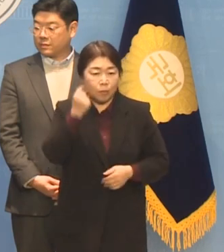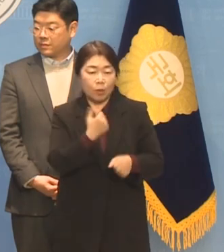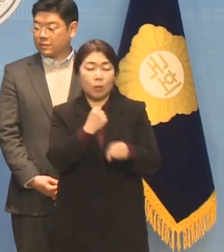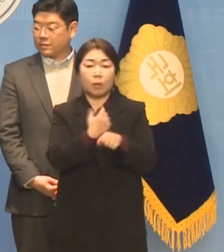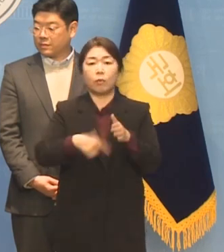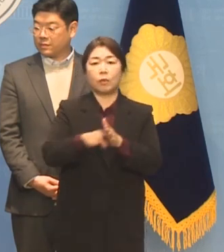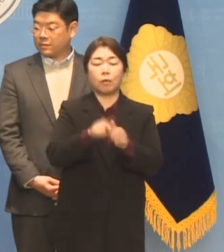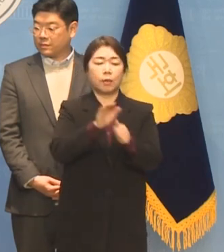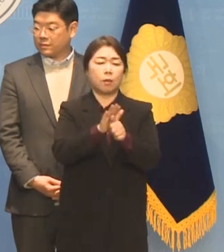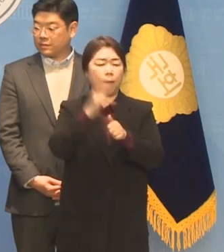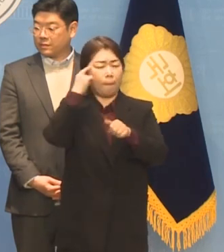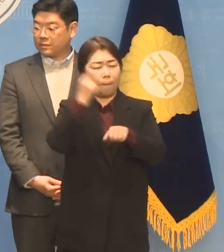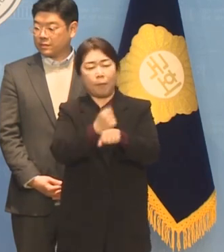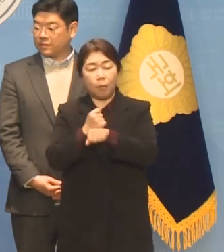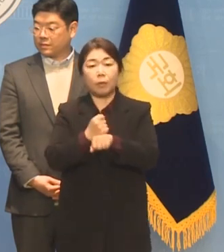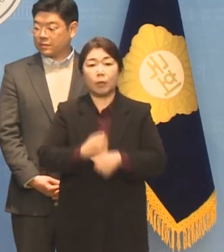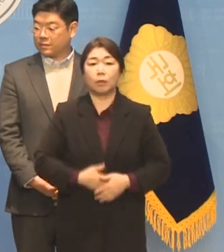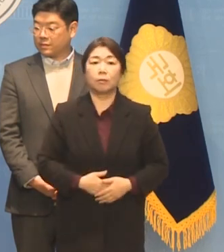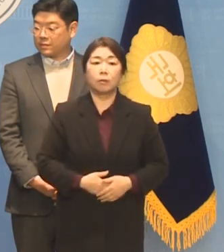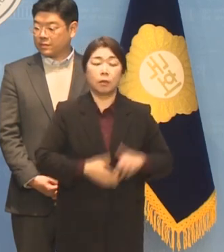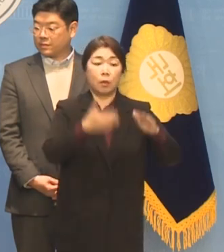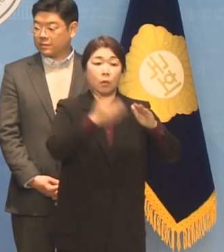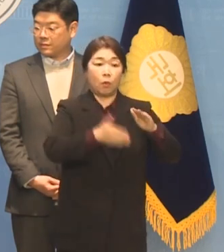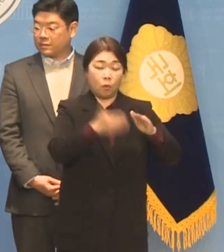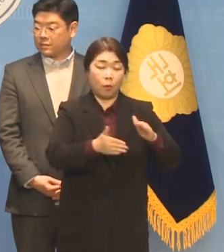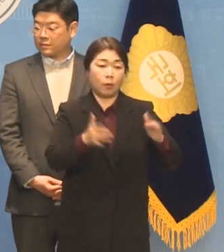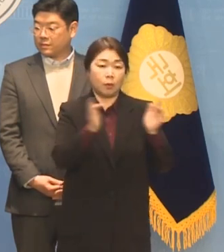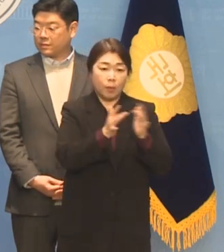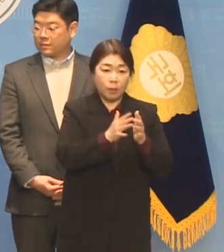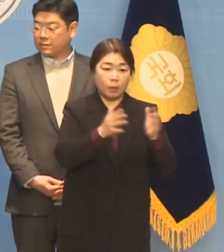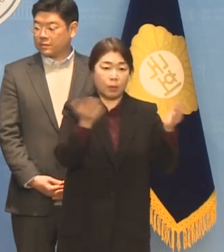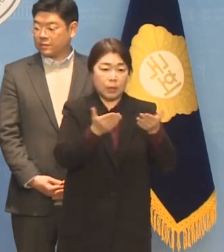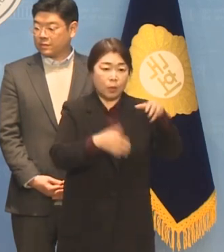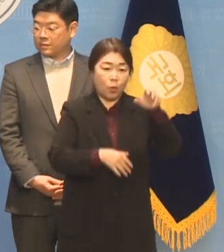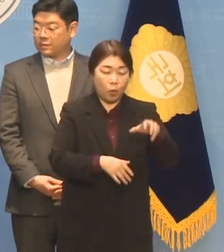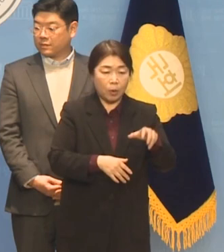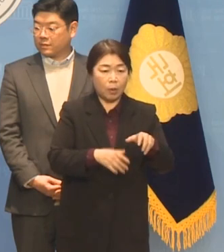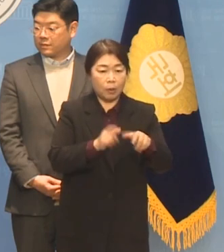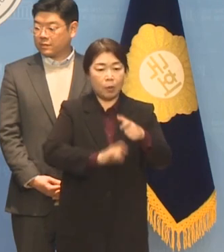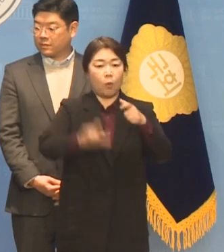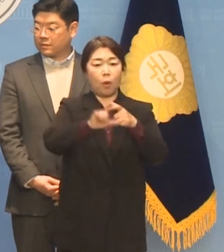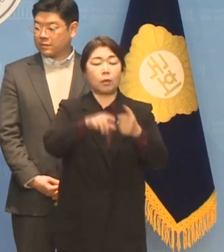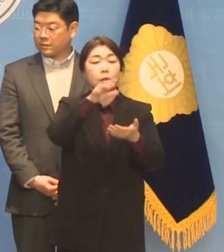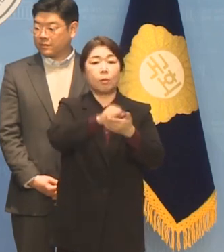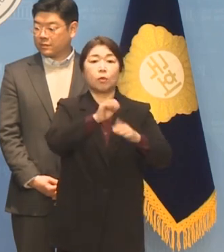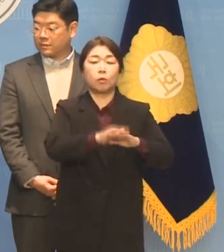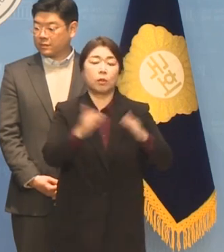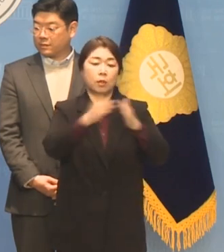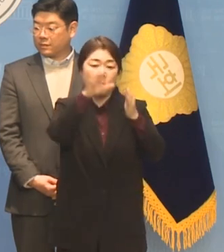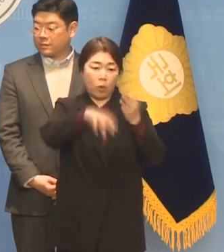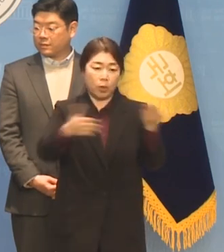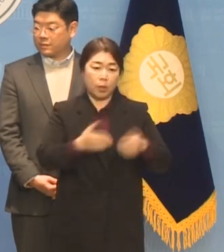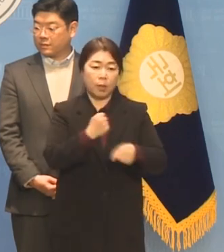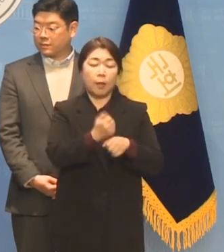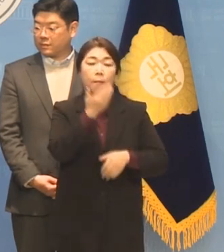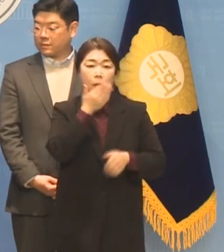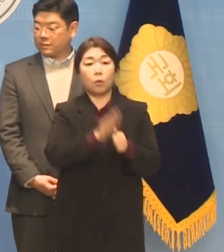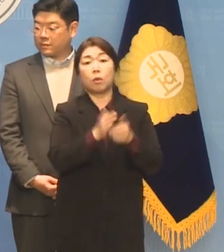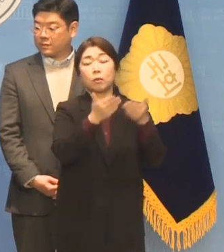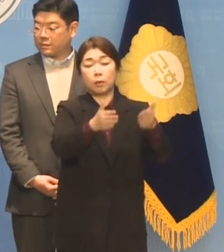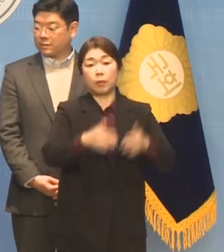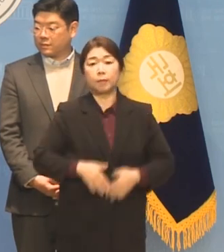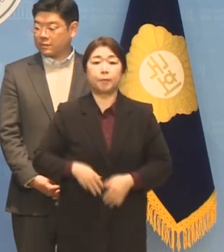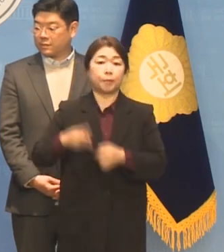지원책을 만들겠습니다. 공공 스마트워크센터 확충을 통해 재택근무를 확장하겠습니다. 셋째,